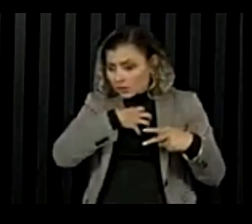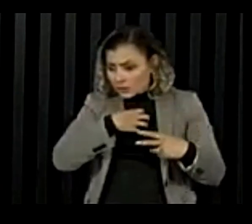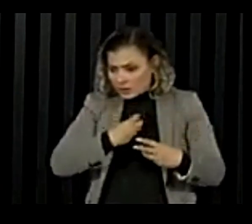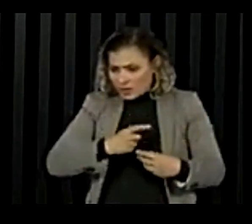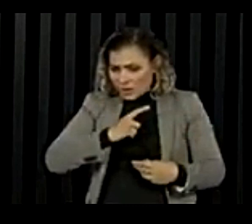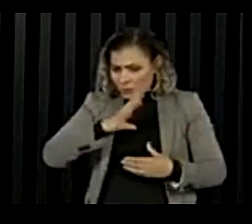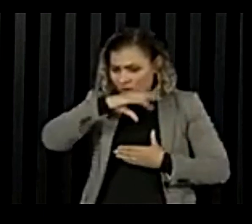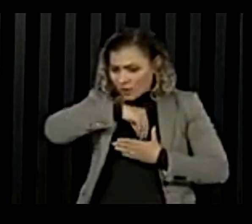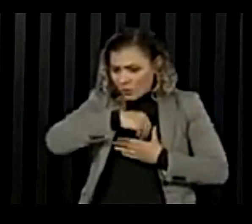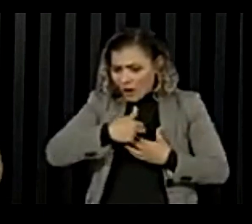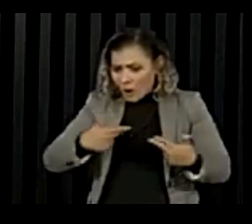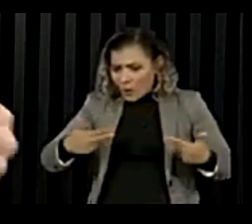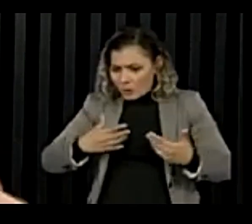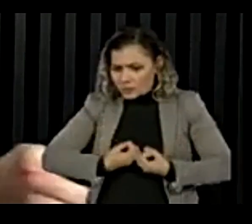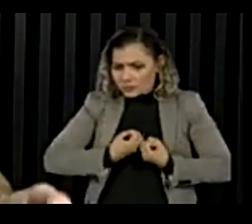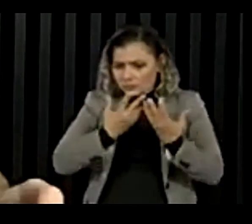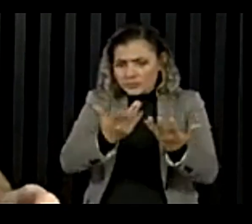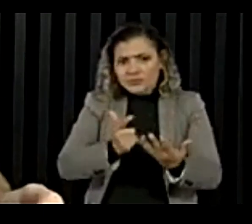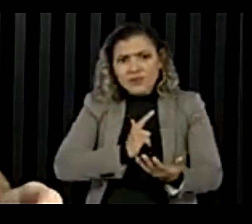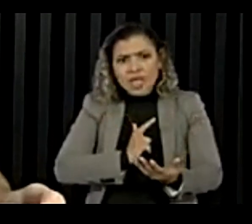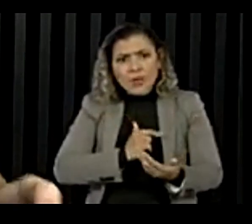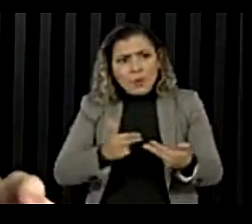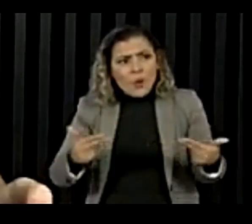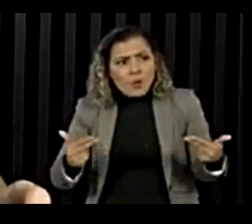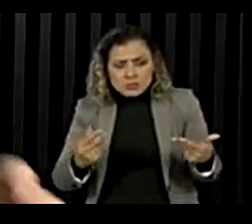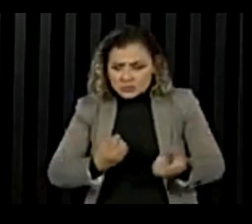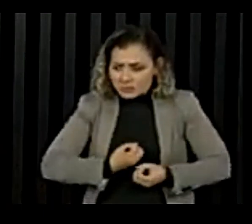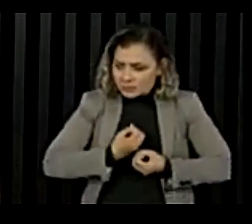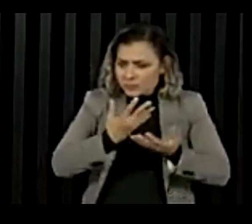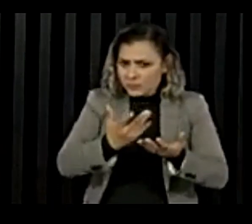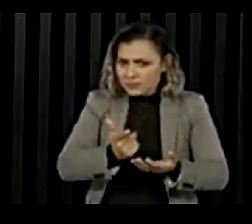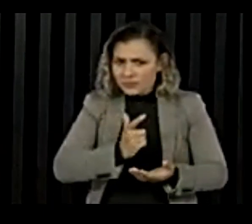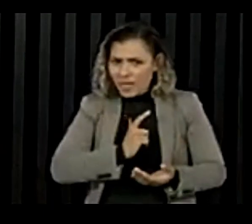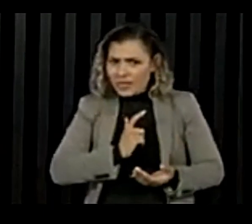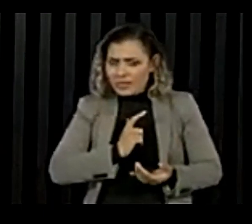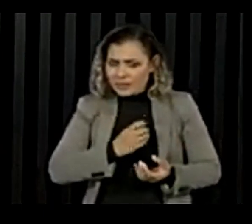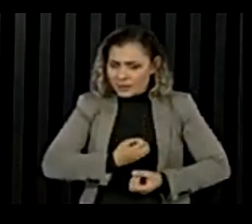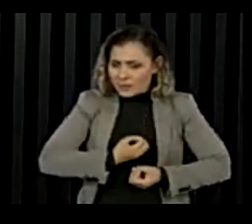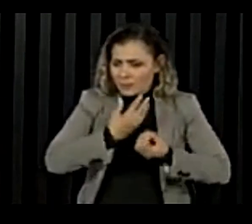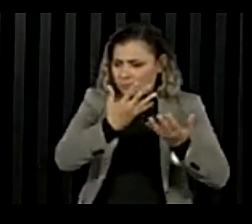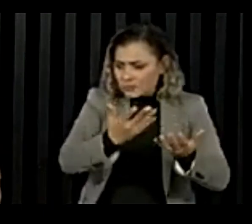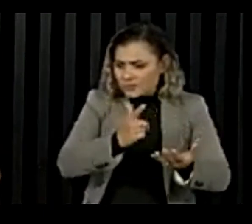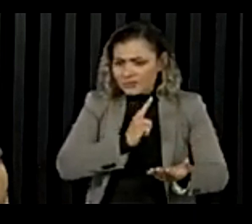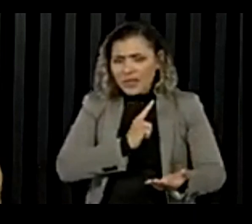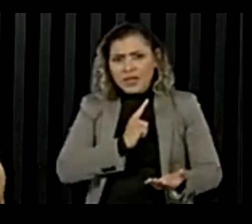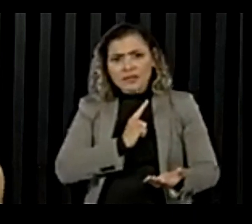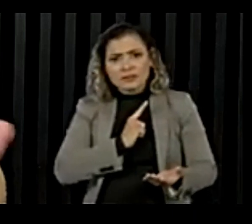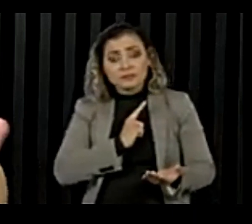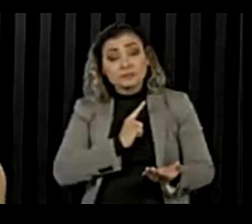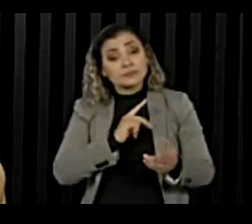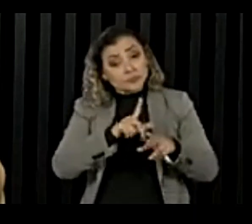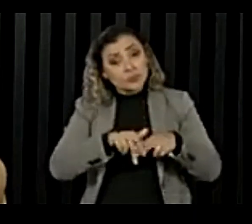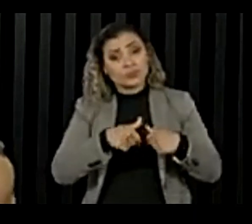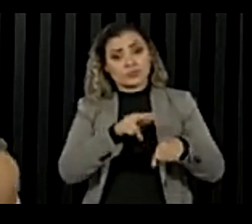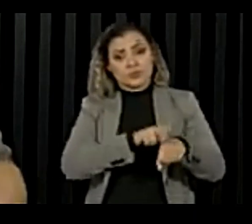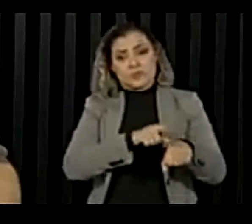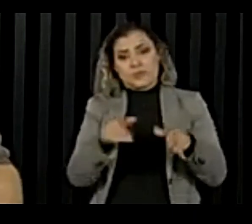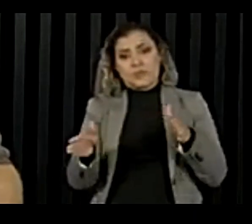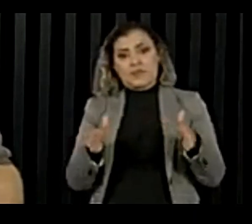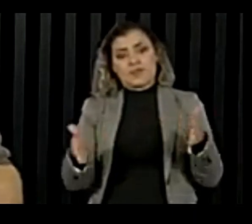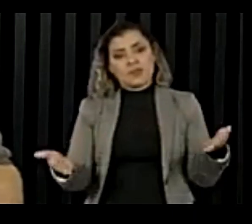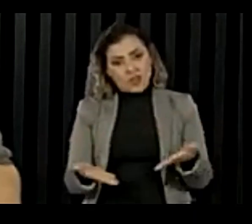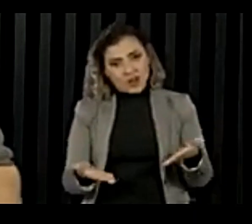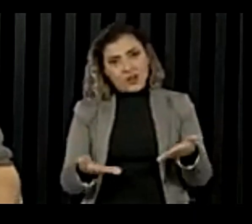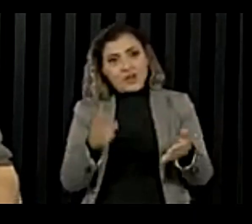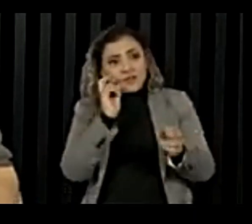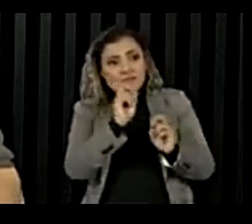para dizer? E aí é interessante da gente saber, será que tem algo para a gente ouvir? E eu acho que esse é um momento da gente ver o que essas pessoas